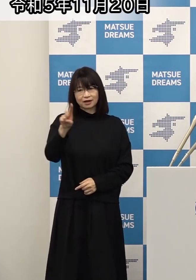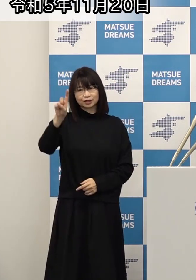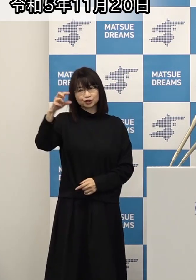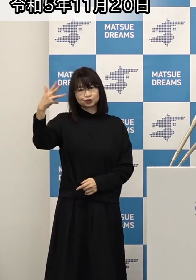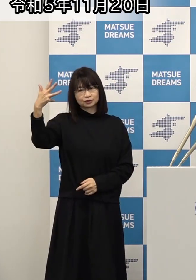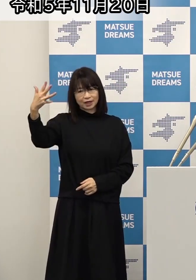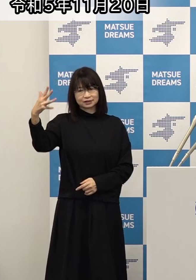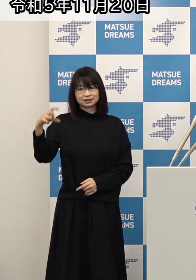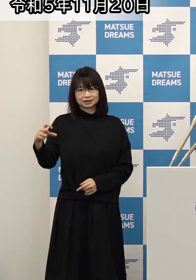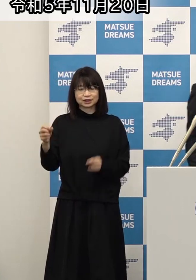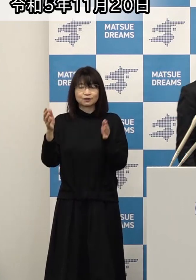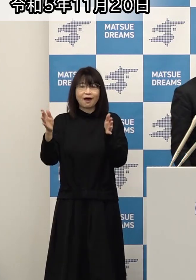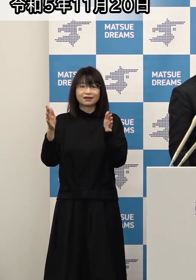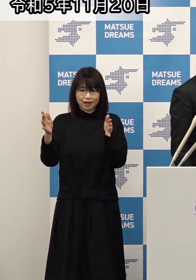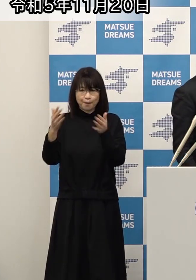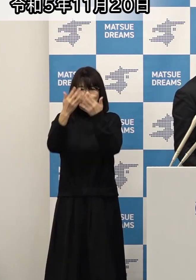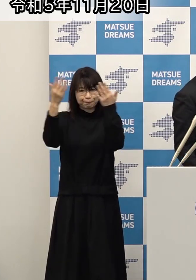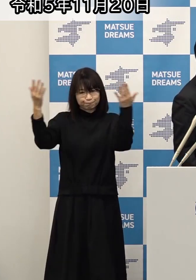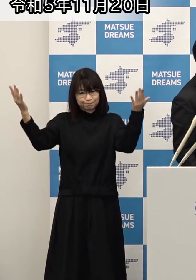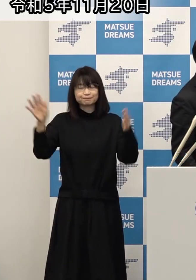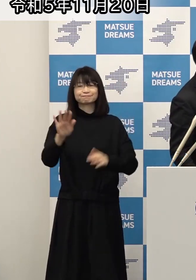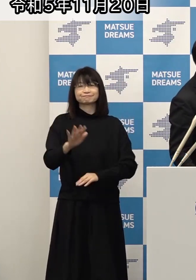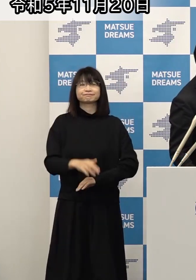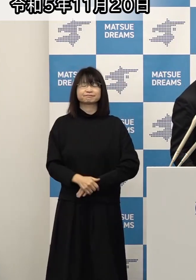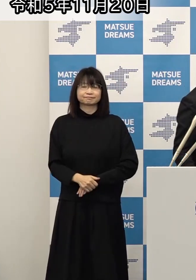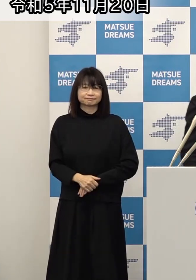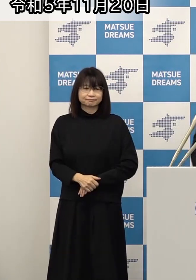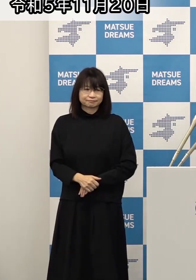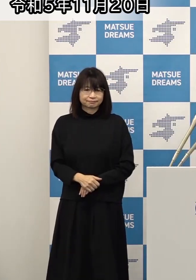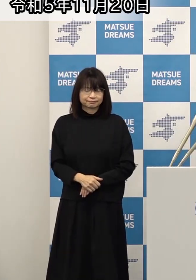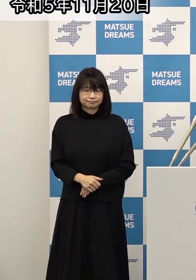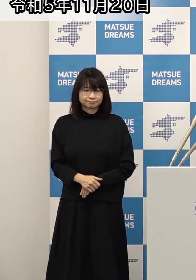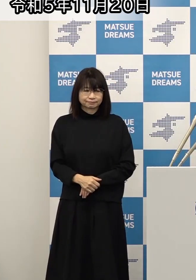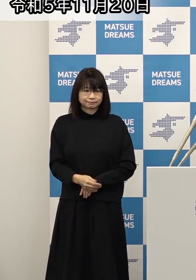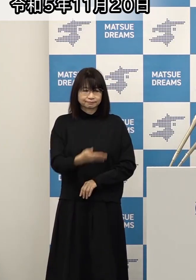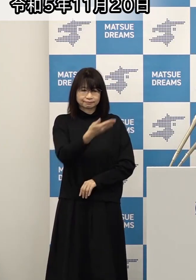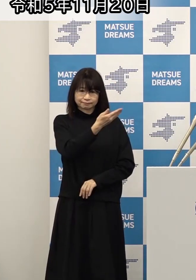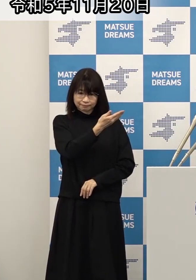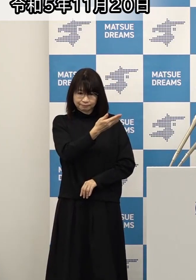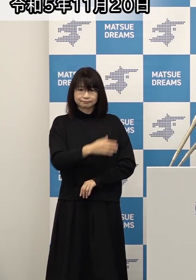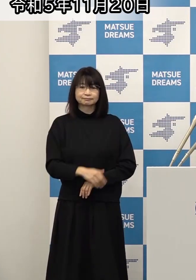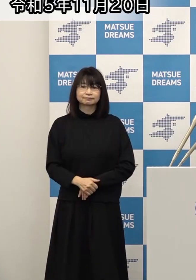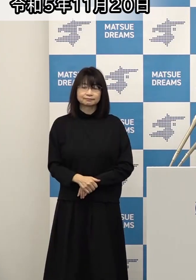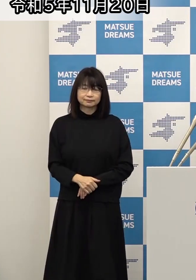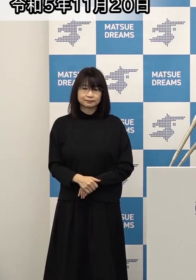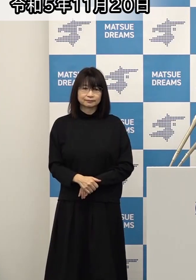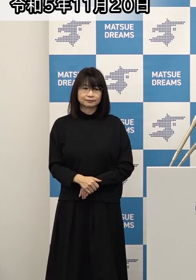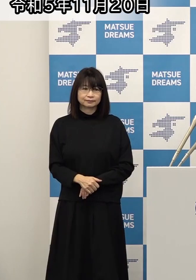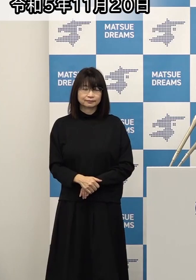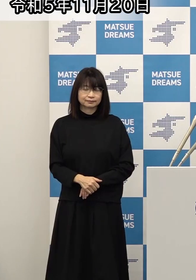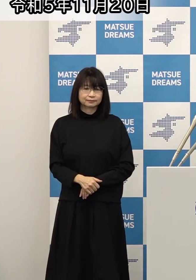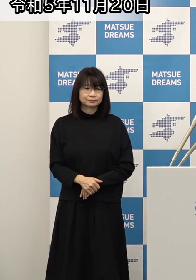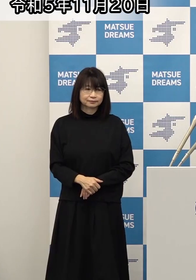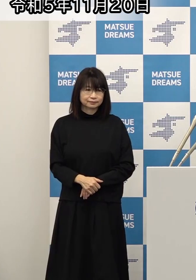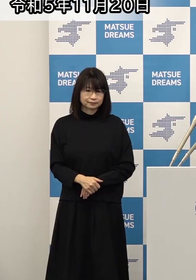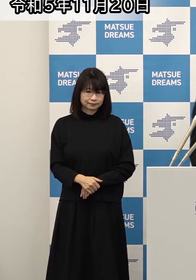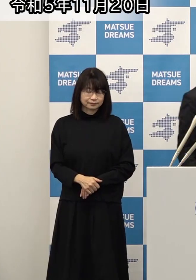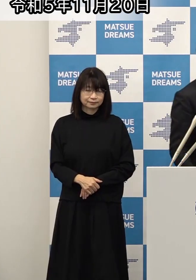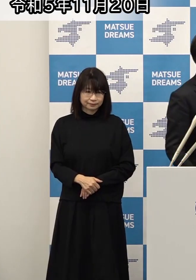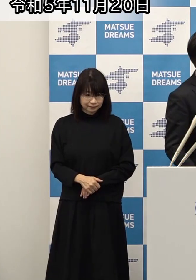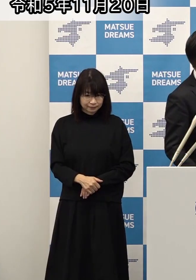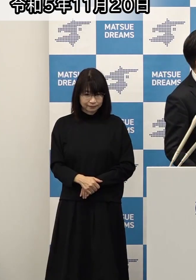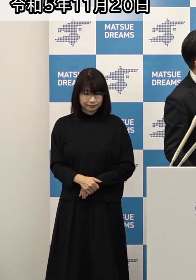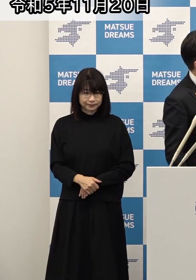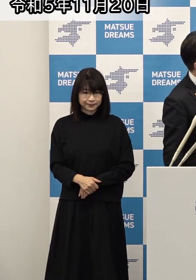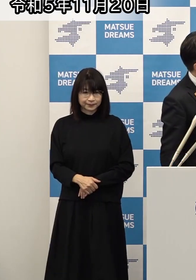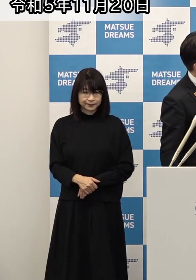までですね、していただいたというところです。こちらにちょっとありますけれども、こういったセミナーの模様、あるいは写真展の